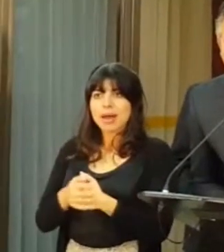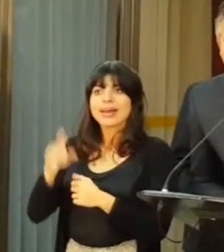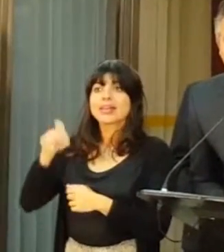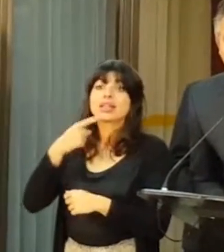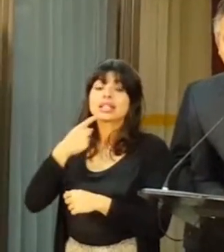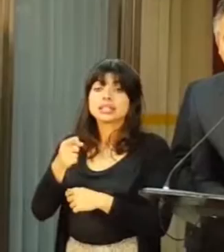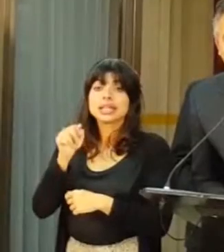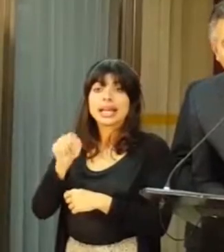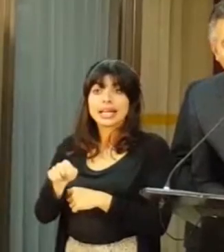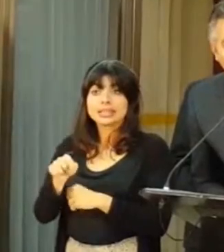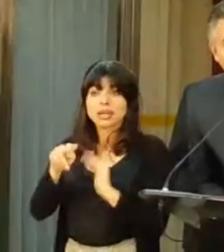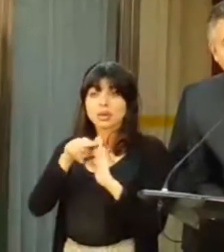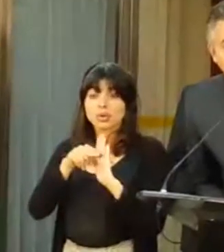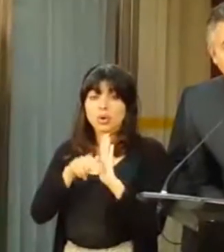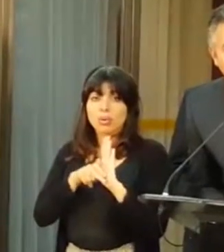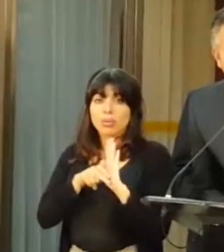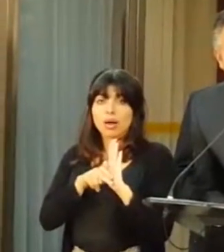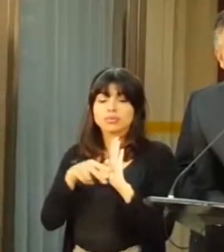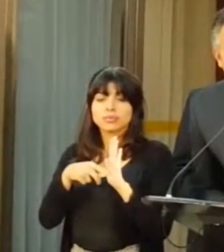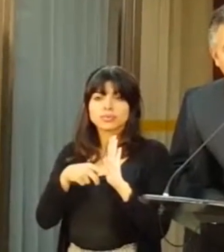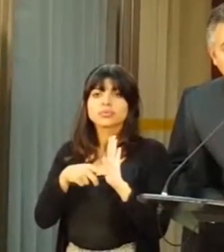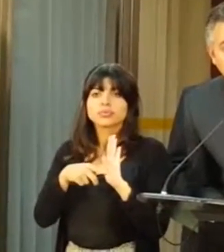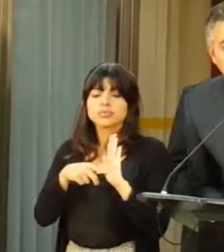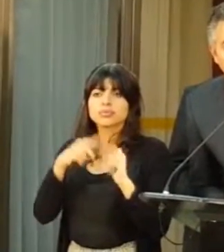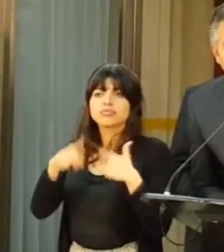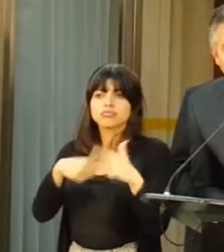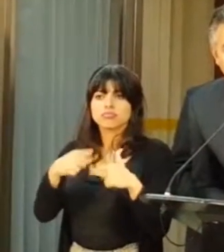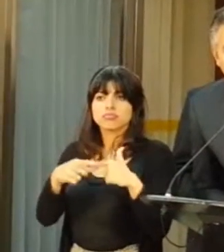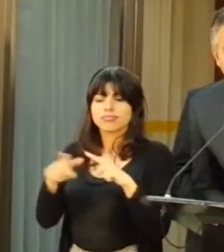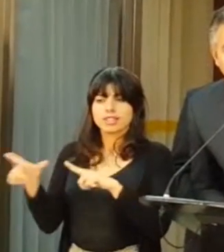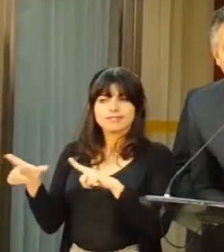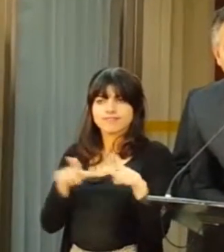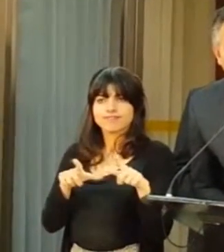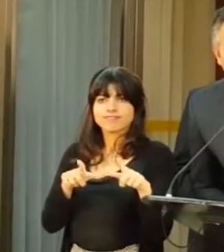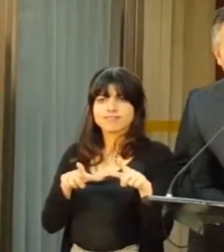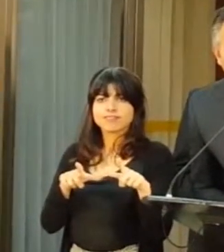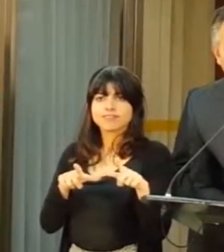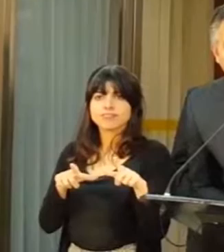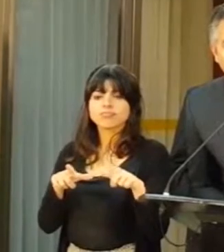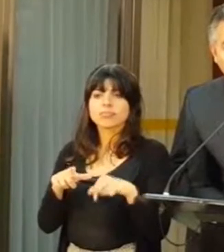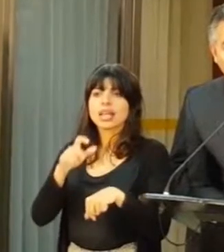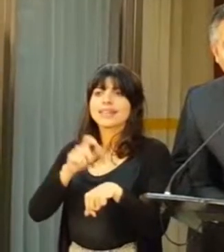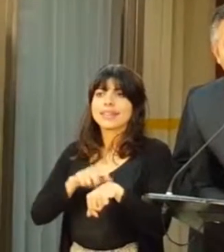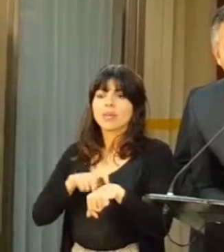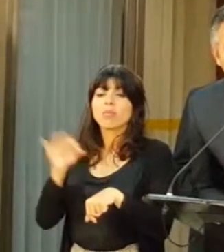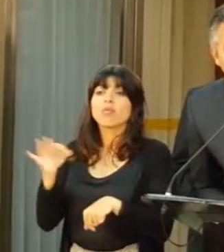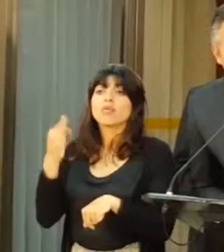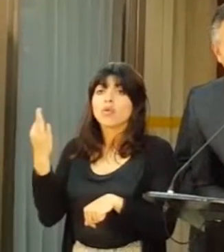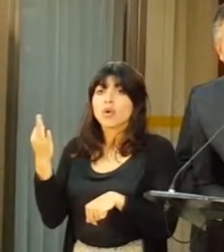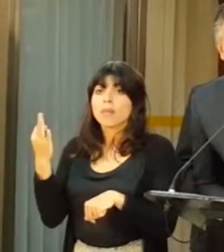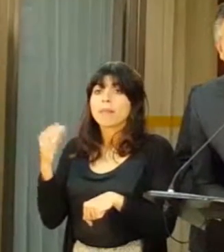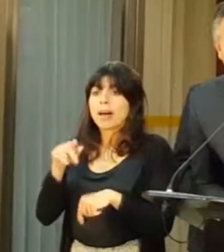hay que decir que esa norma va a estar lista en tiempo y forma y